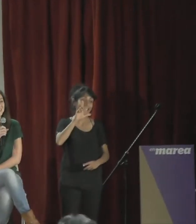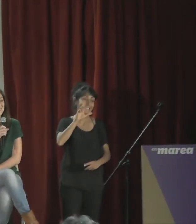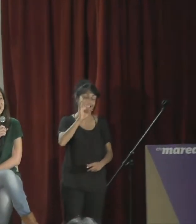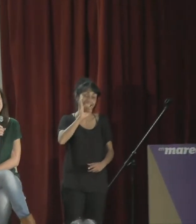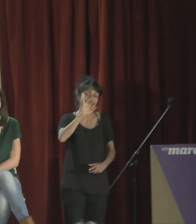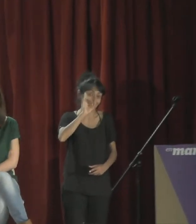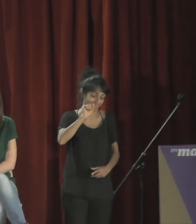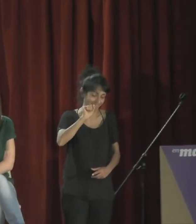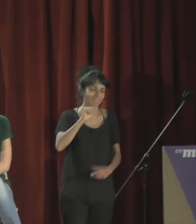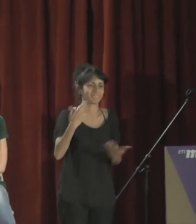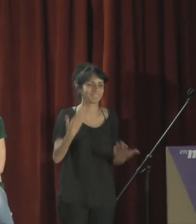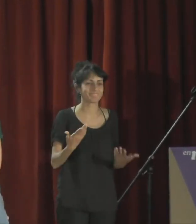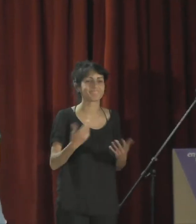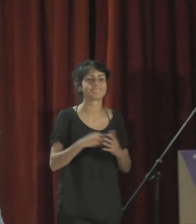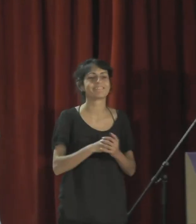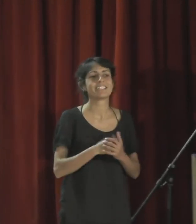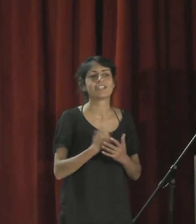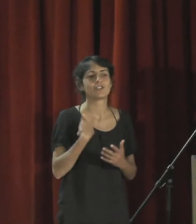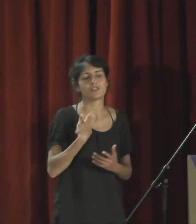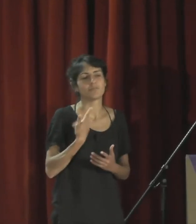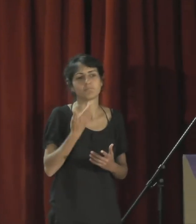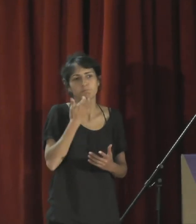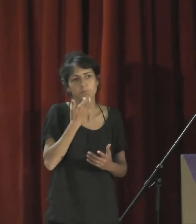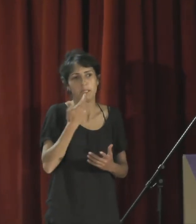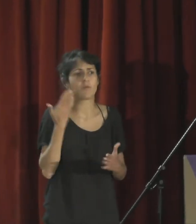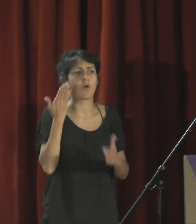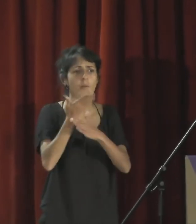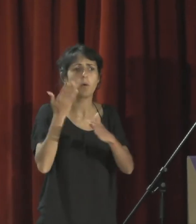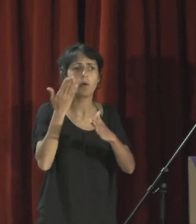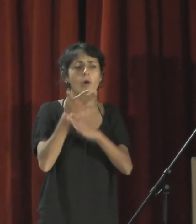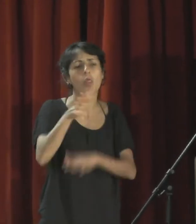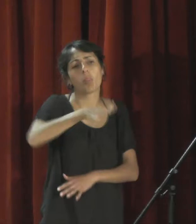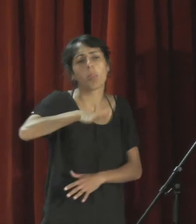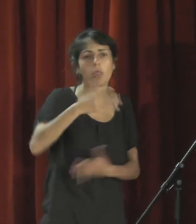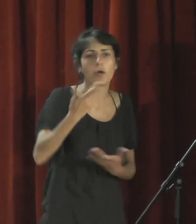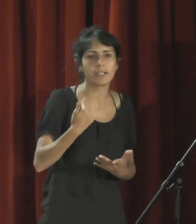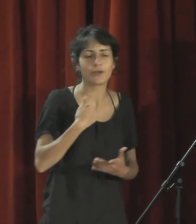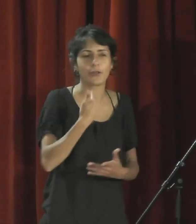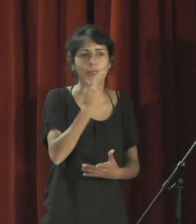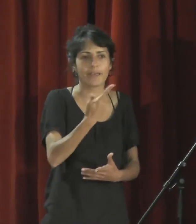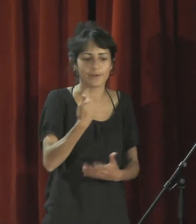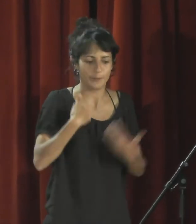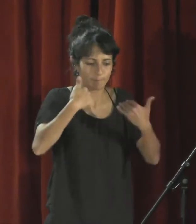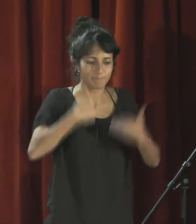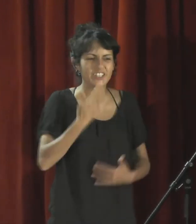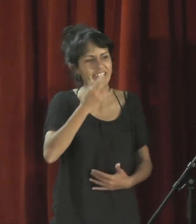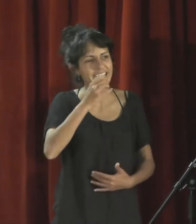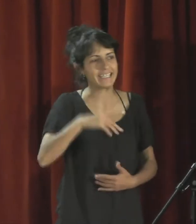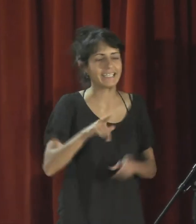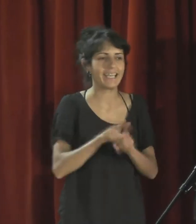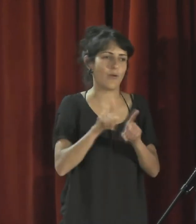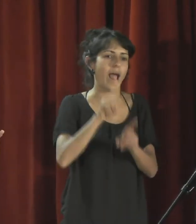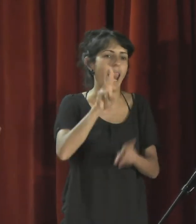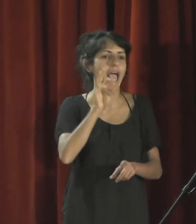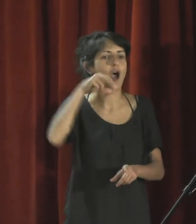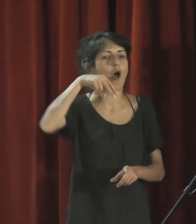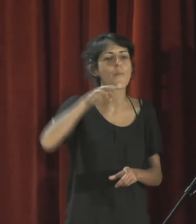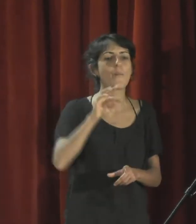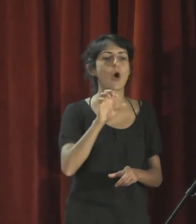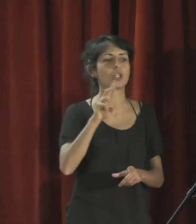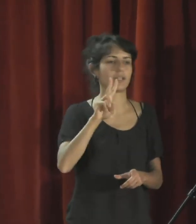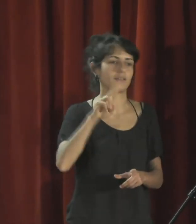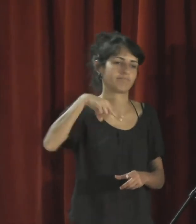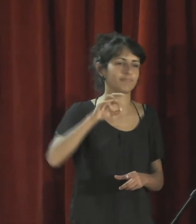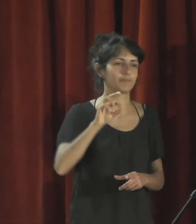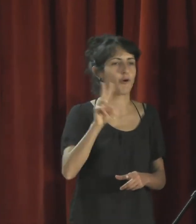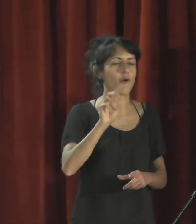mesma. Sempre que vou por aí digo mesmo, sempre me presento dicindo que son da Ponte Nova, e é máis unha declaración de